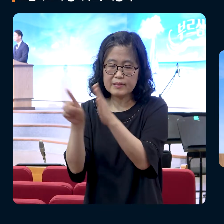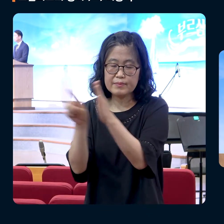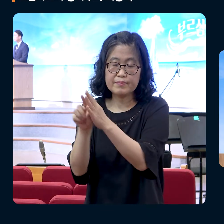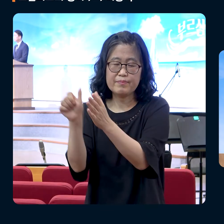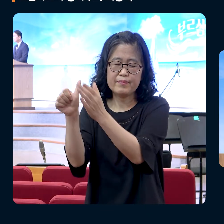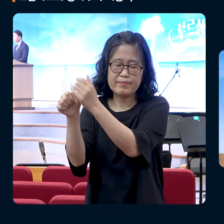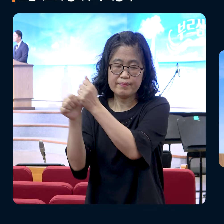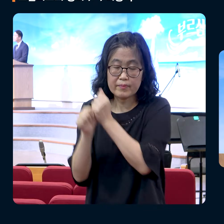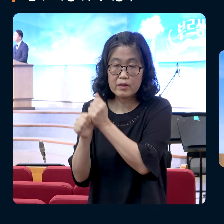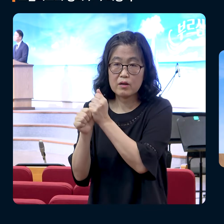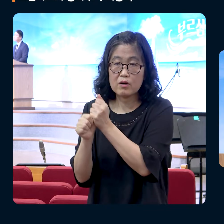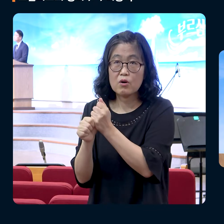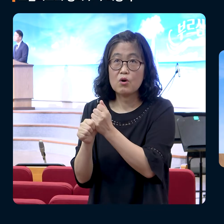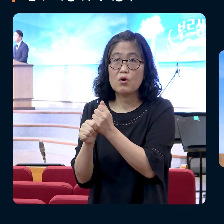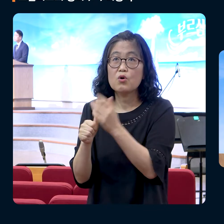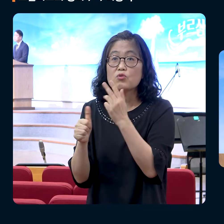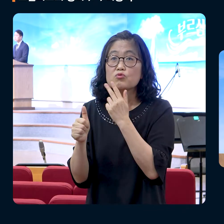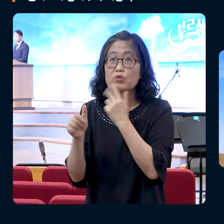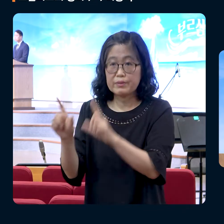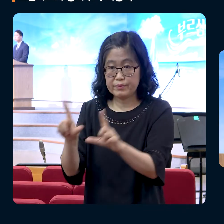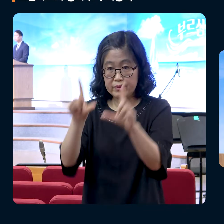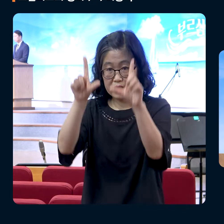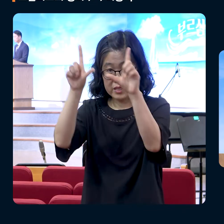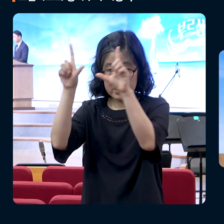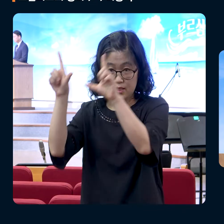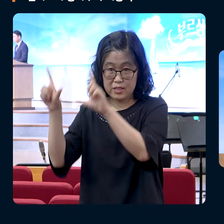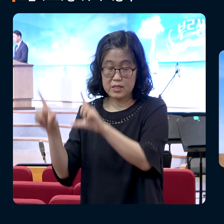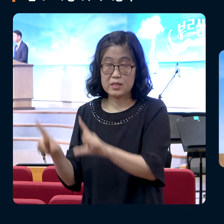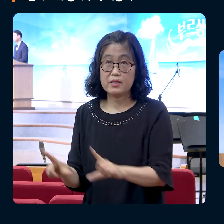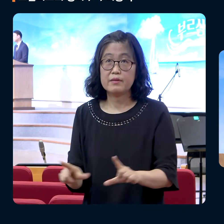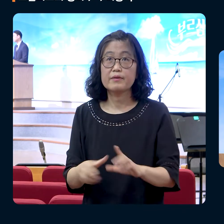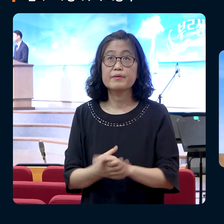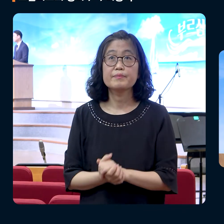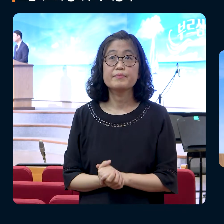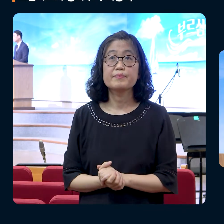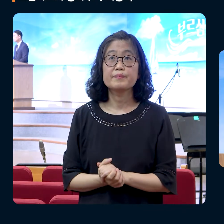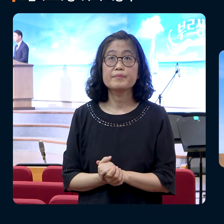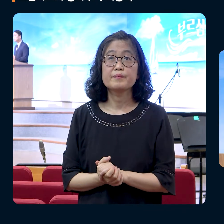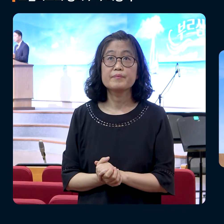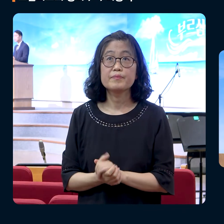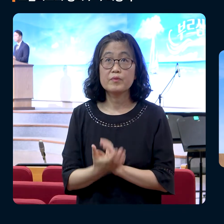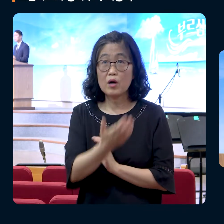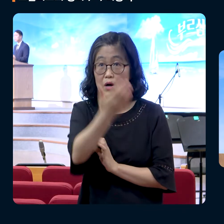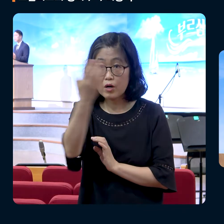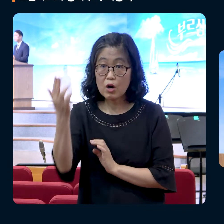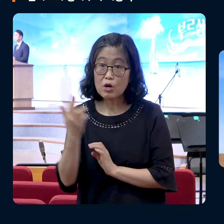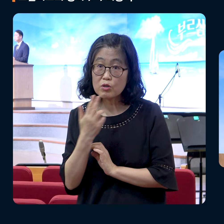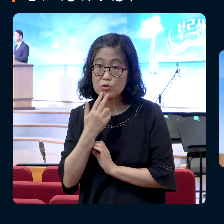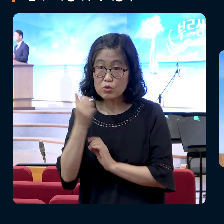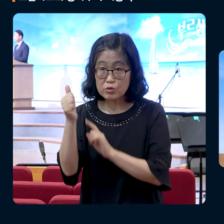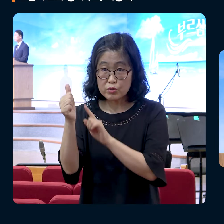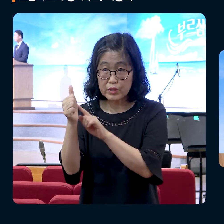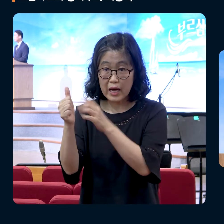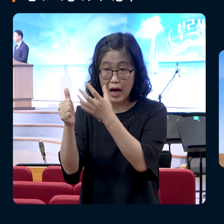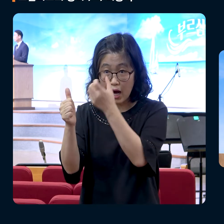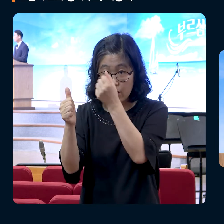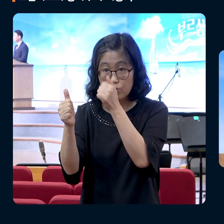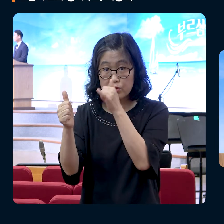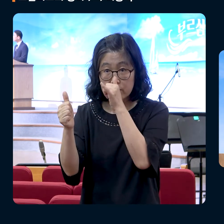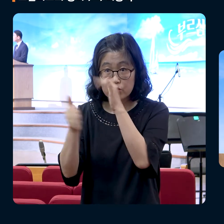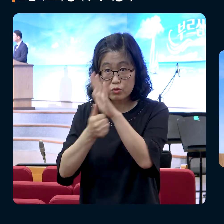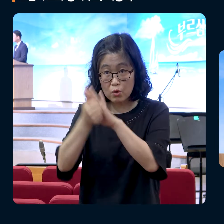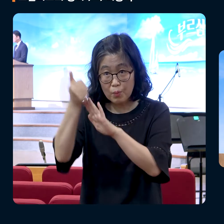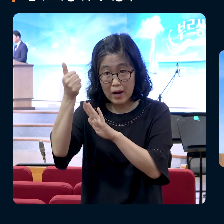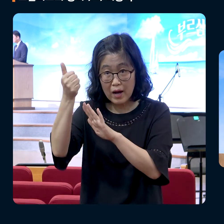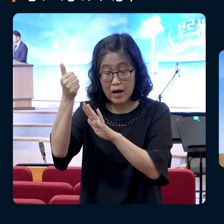않고 그렇게 살아냈다라는 것을 성경은 우리에게 보여주고 있는 것입니다. 여러분, 요셉이 가지고 있던 그 소망이